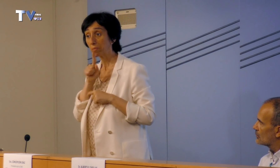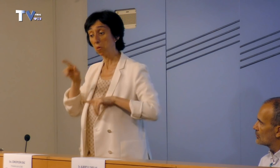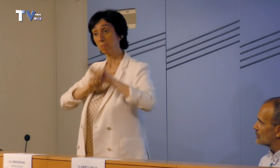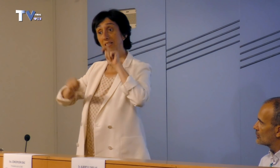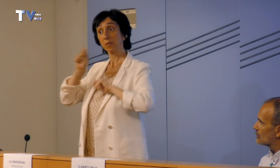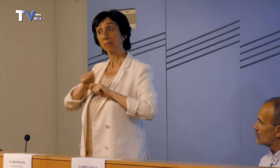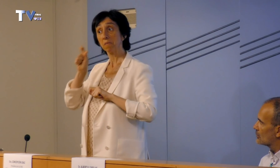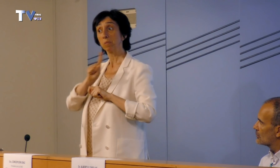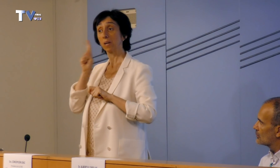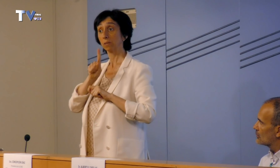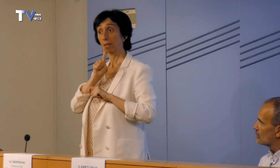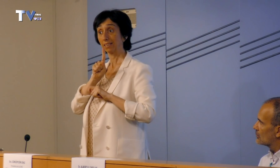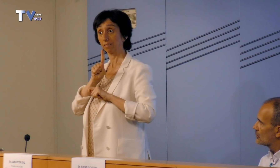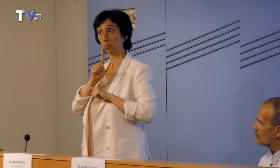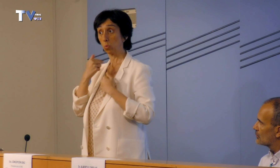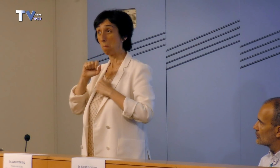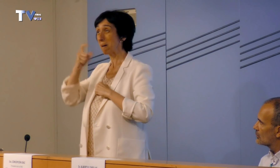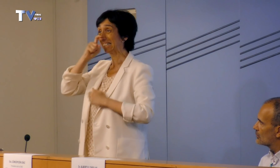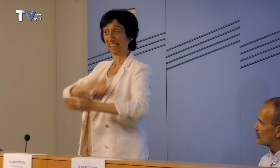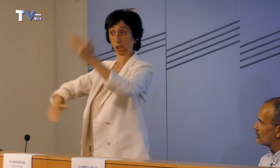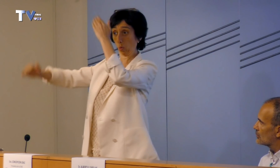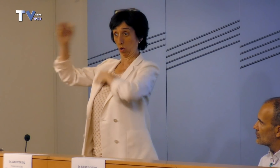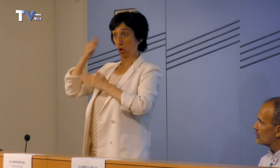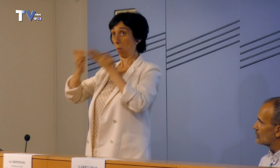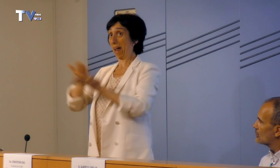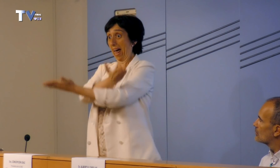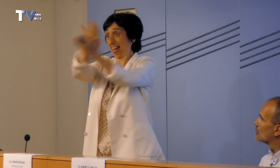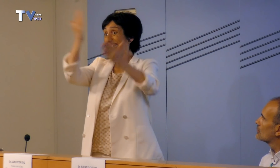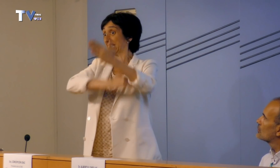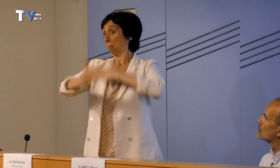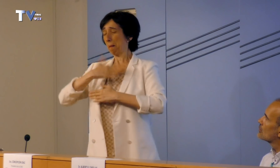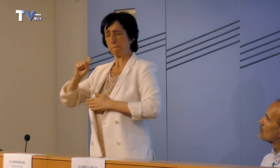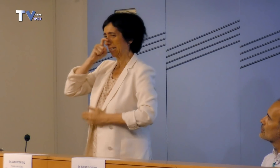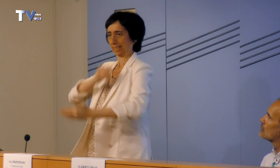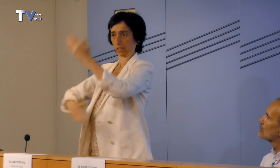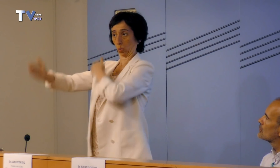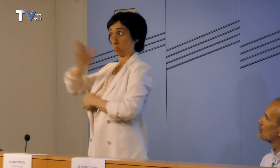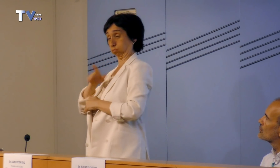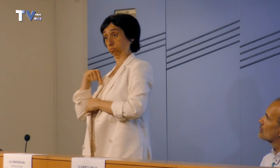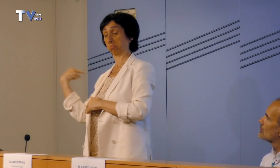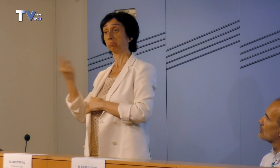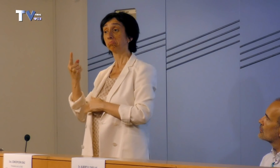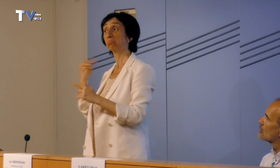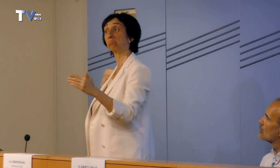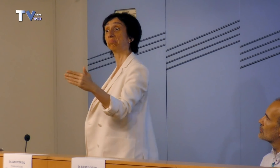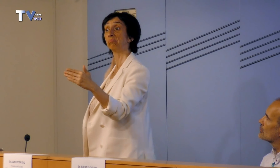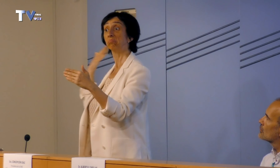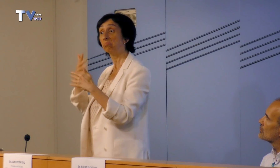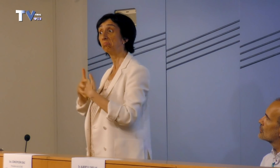orgullosos com a col·lectiu de persones sordes. Les associacions de persones sordes són un referent dintre del